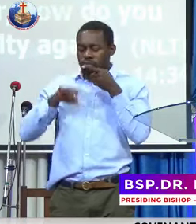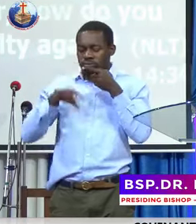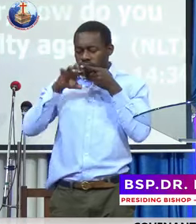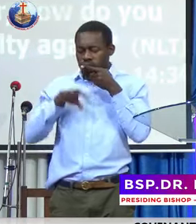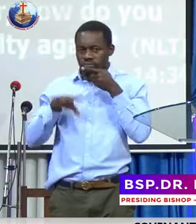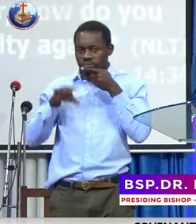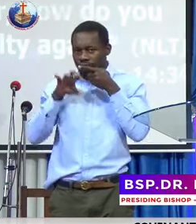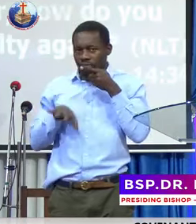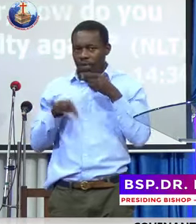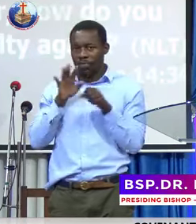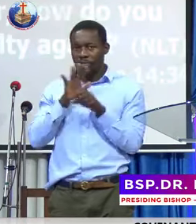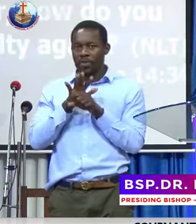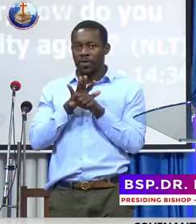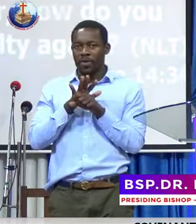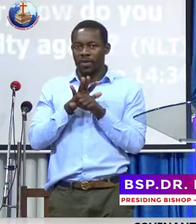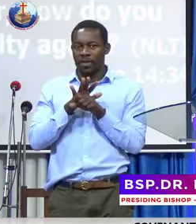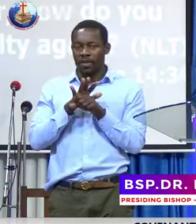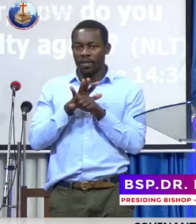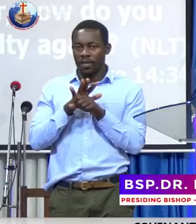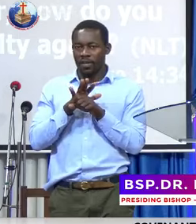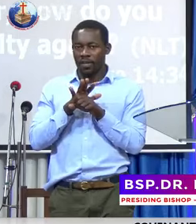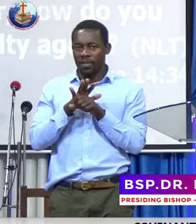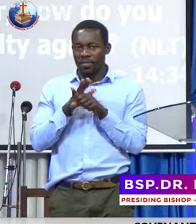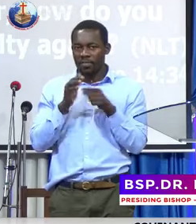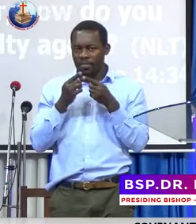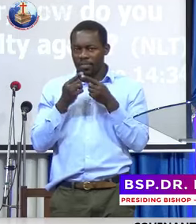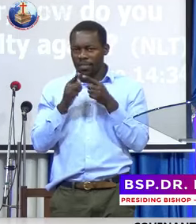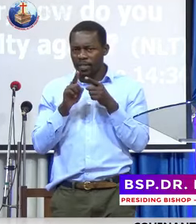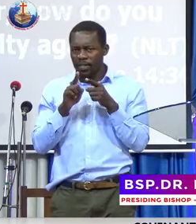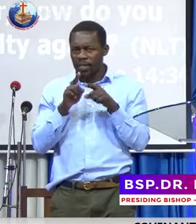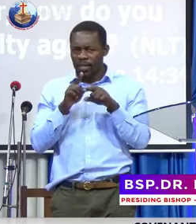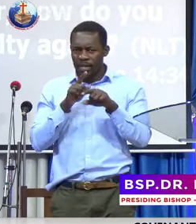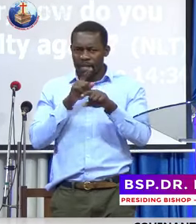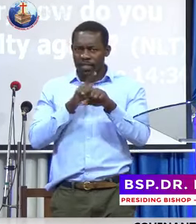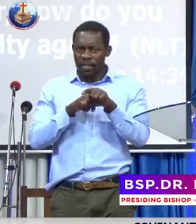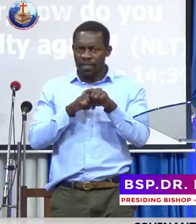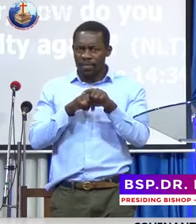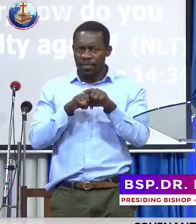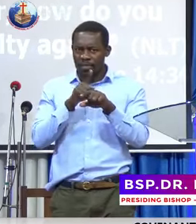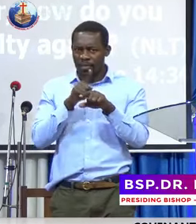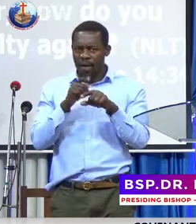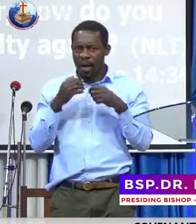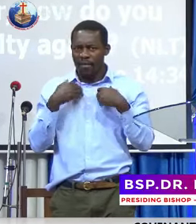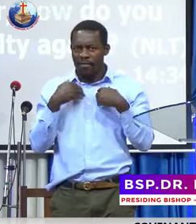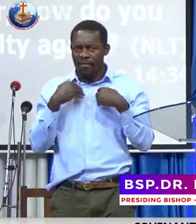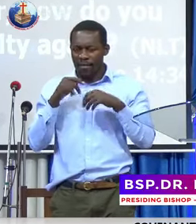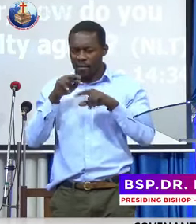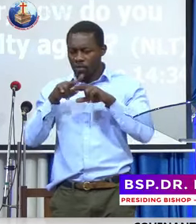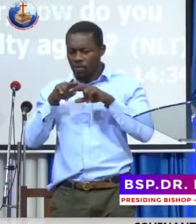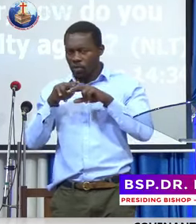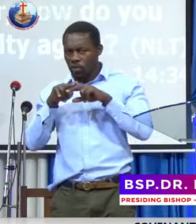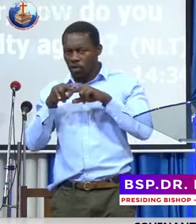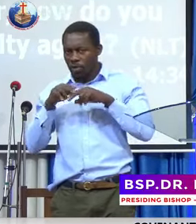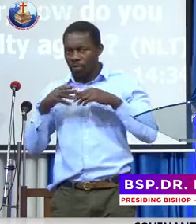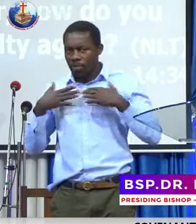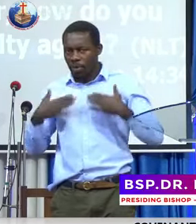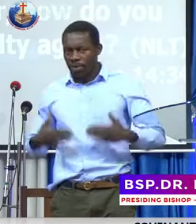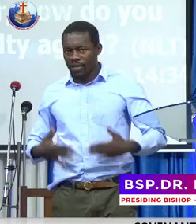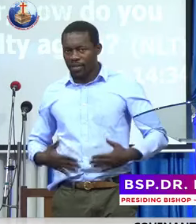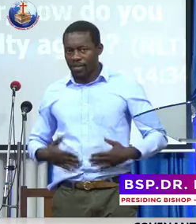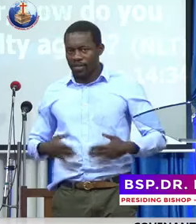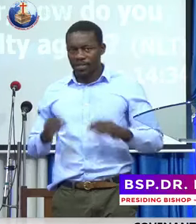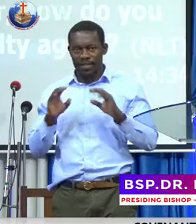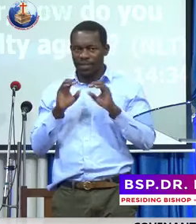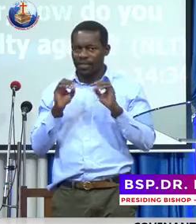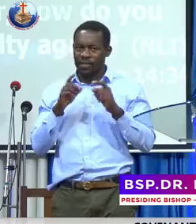that is why the moment it does not have that warmth of the body. Na ndio maana wakati damu inakosa ile joto la